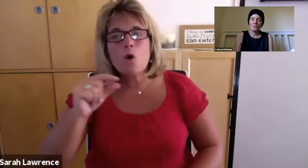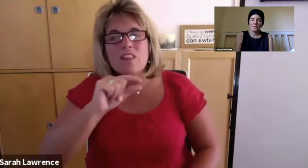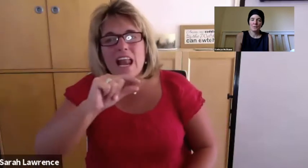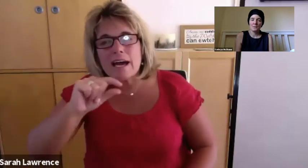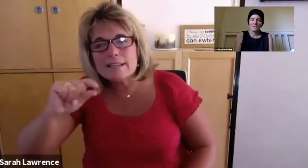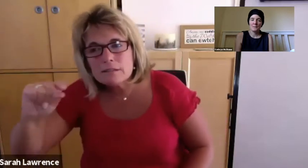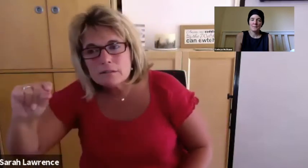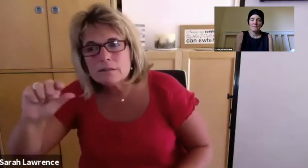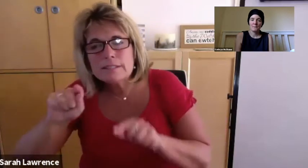chorus...